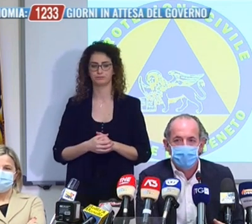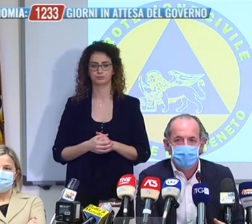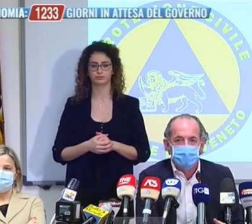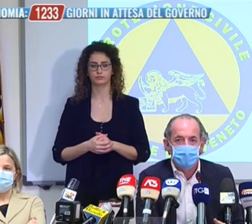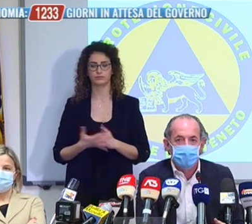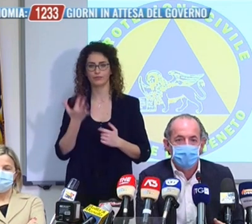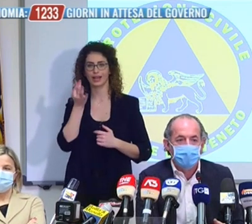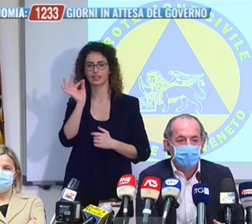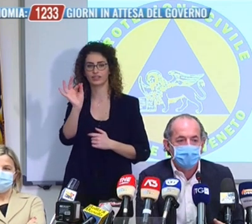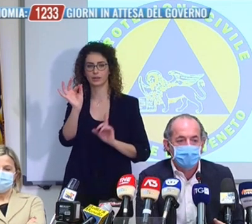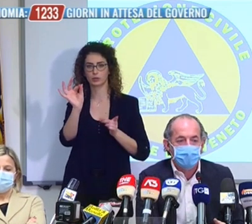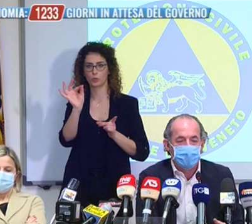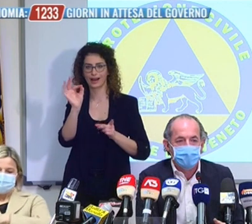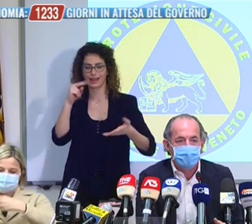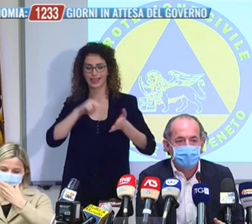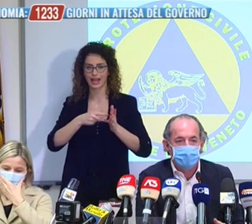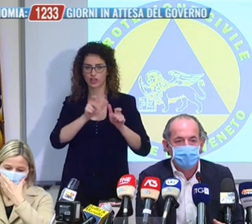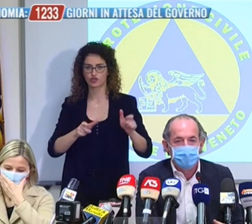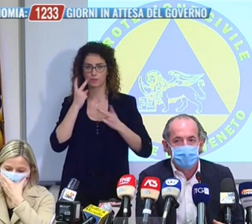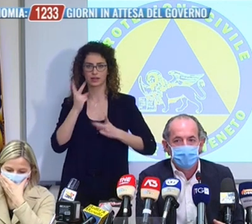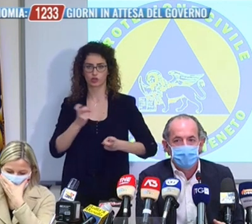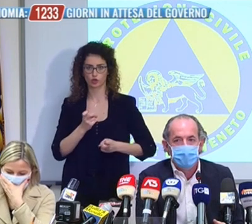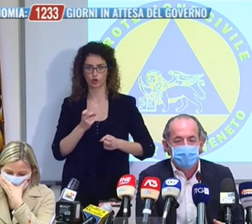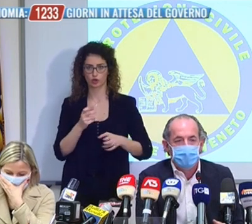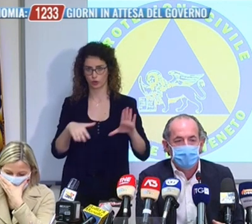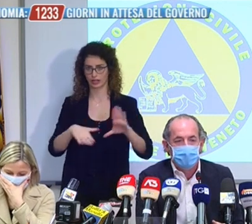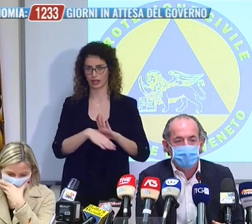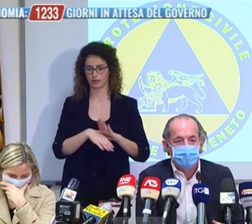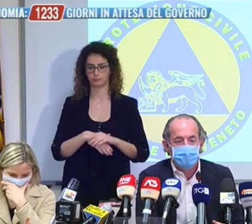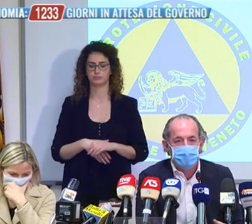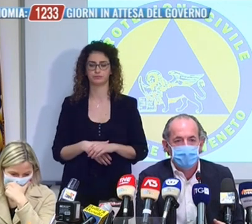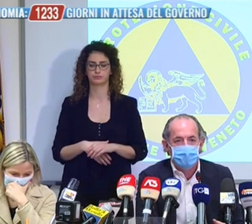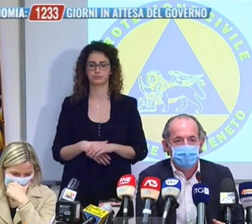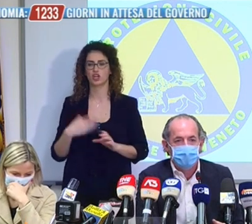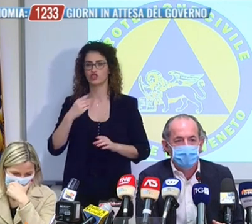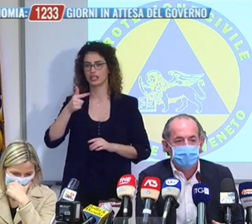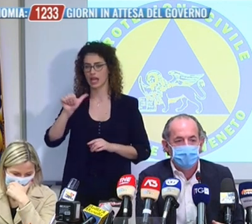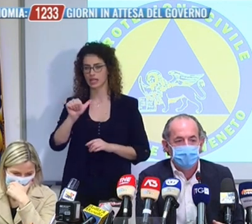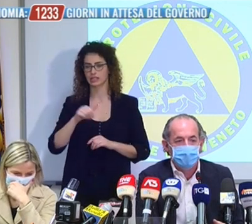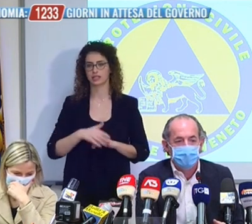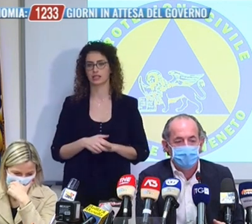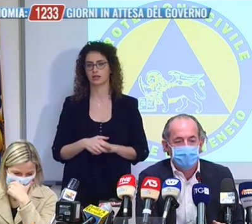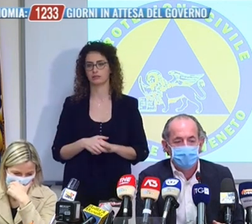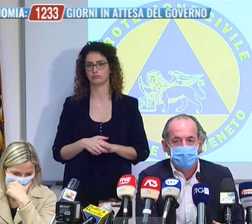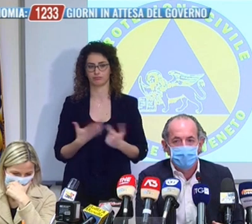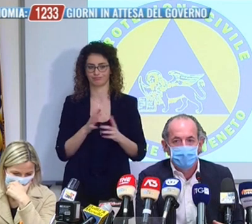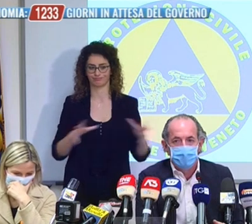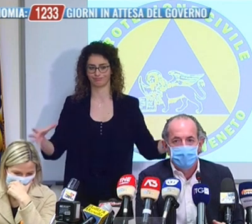nostro riferimento sono poi i tecnici, la prevenzione, i CTS, insomma tutte queste